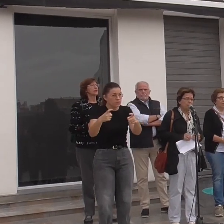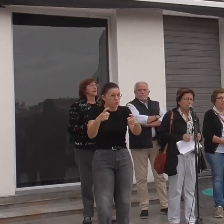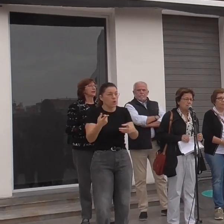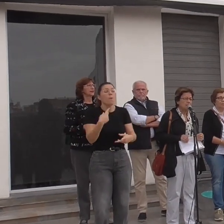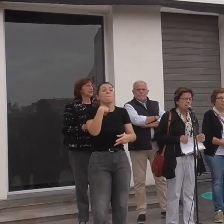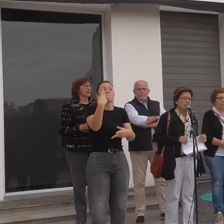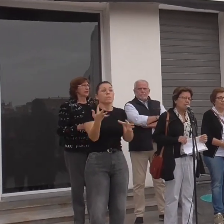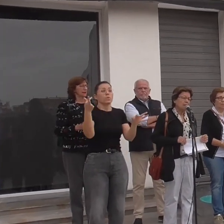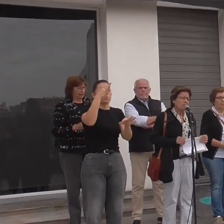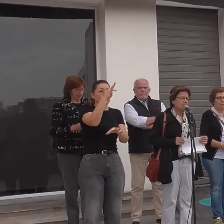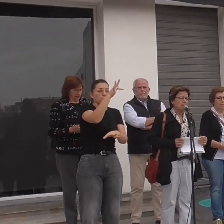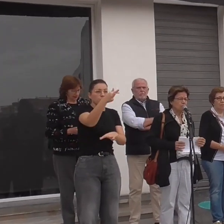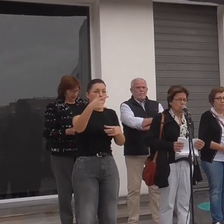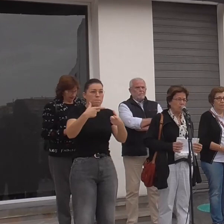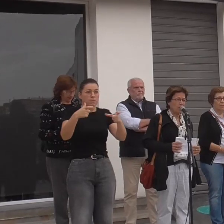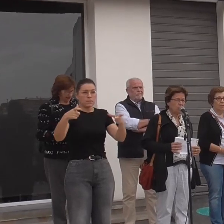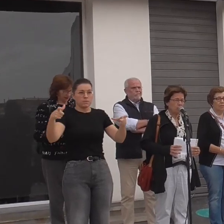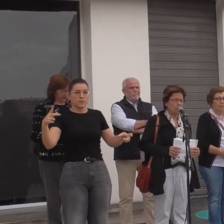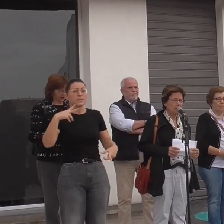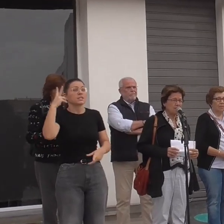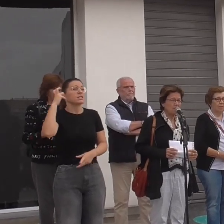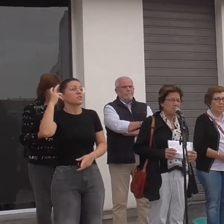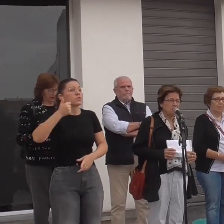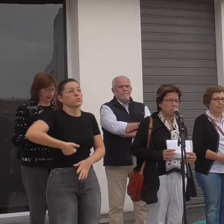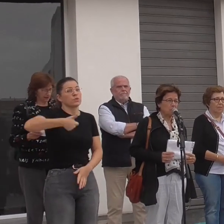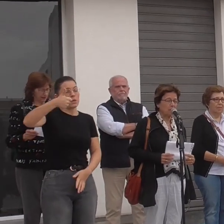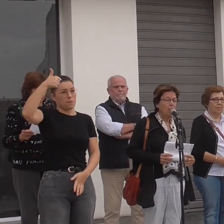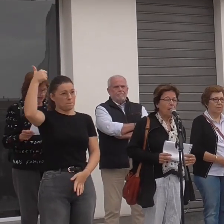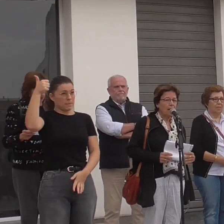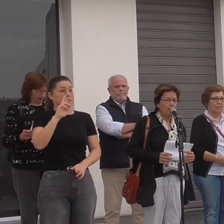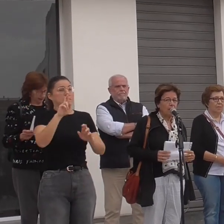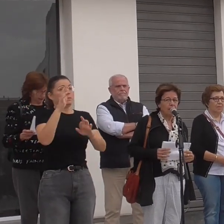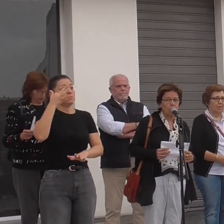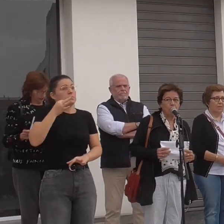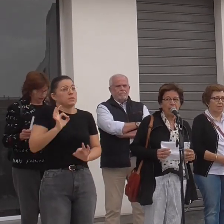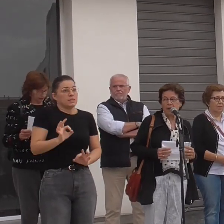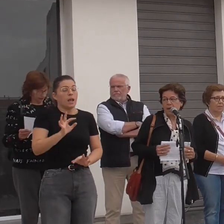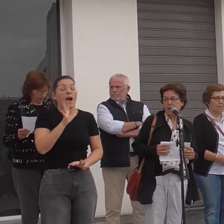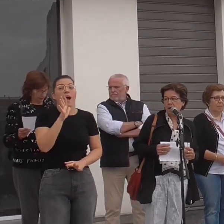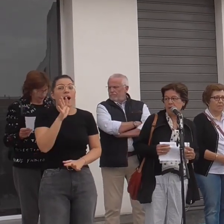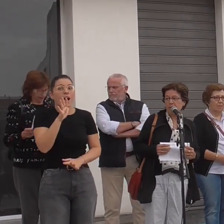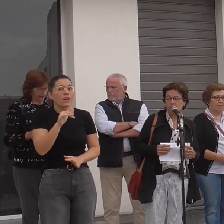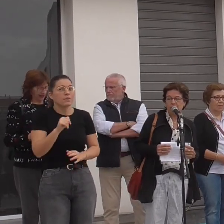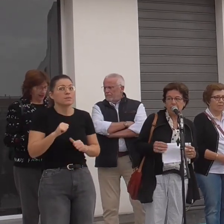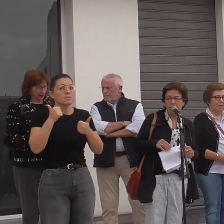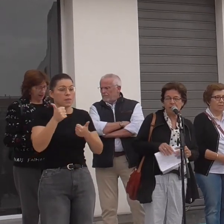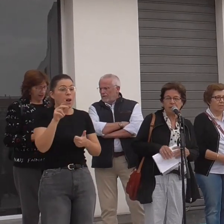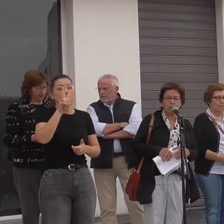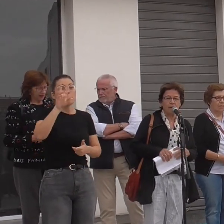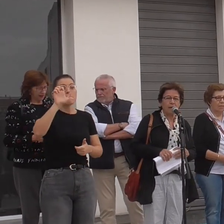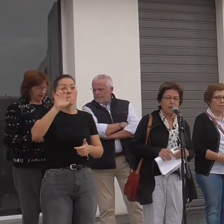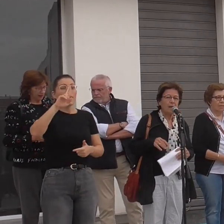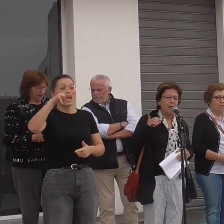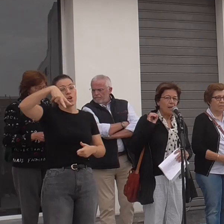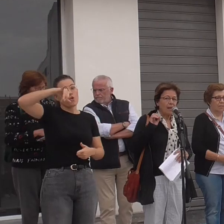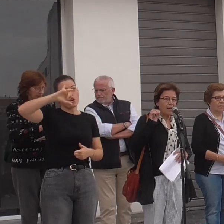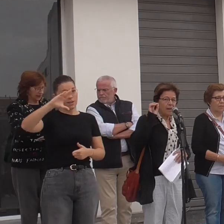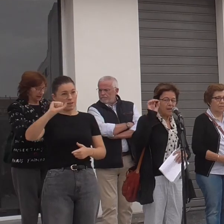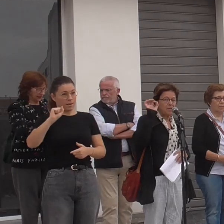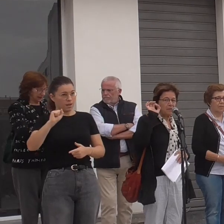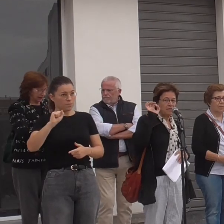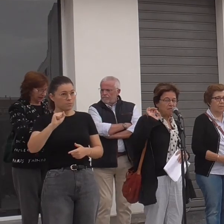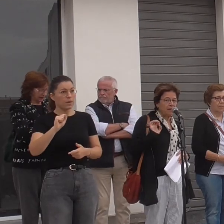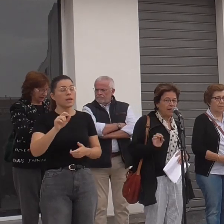sumamos voces y se nos oirá mucho más. Así lo espero. Ahora voy a dar lugar a Verónica, que nos va